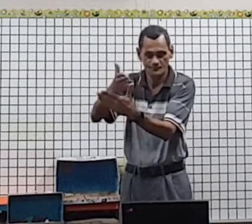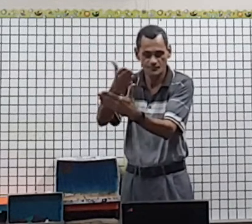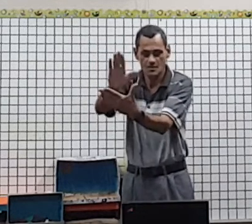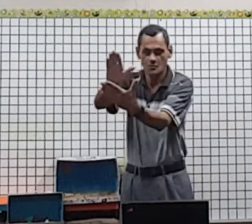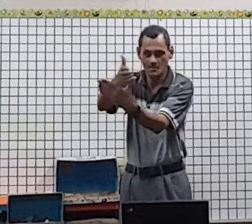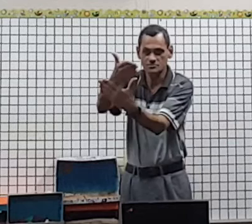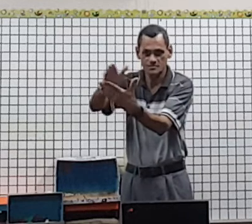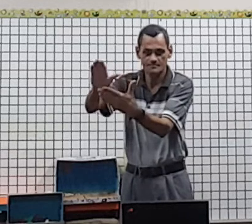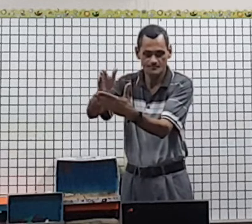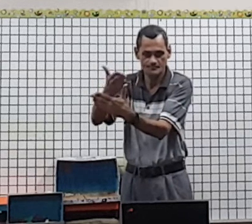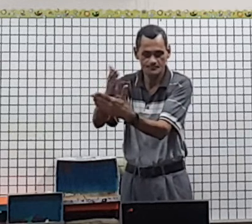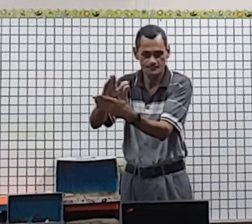Compartir.